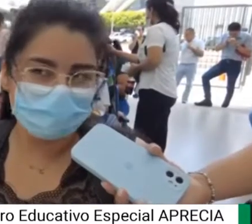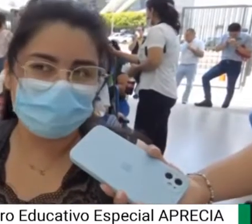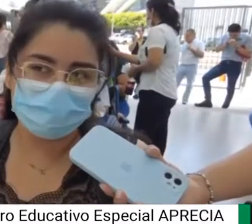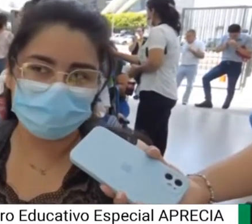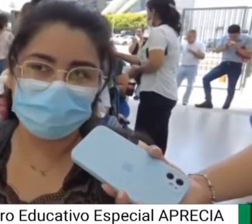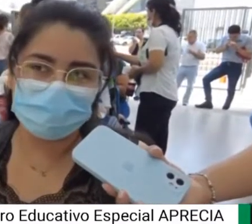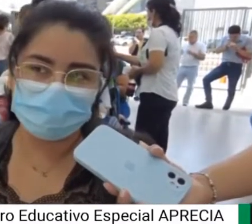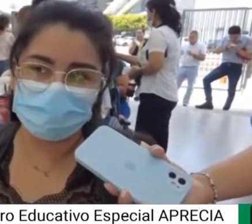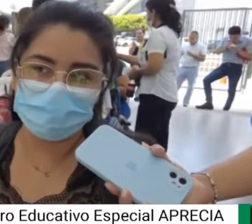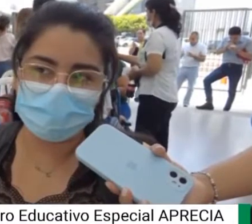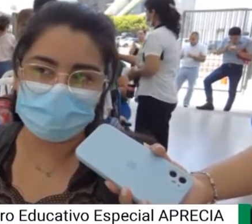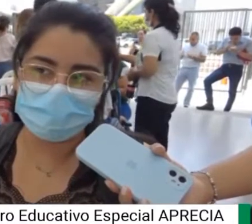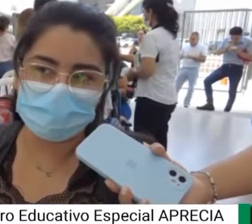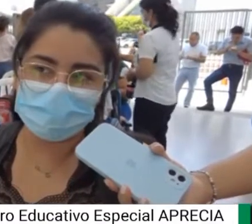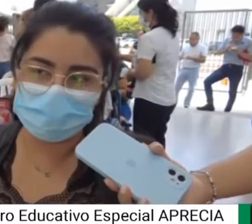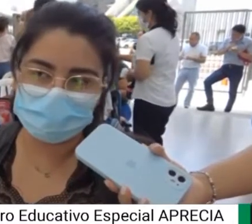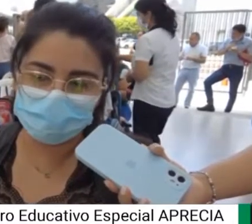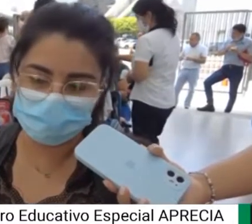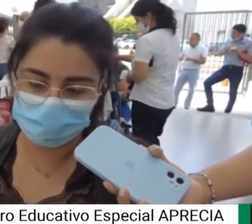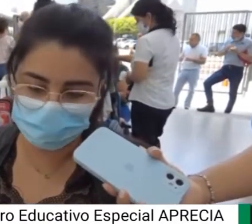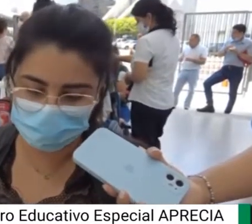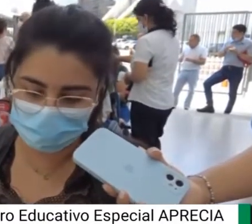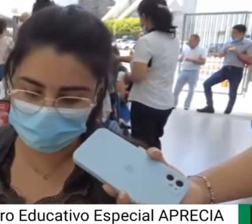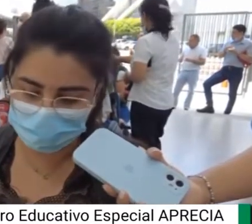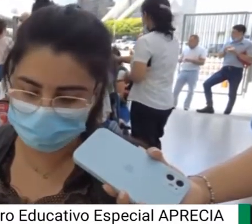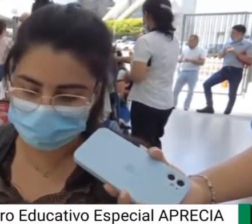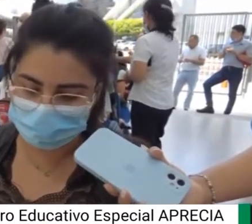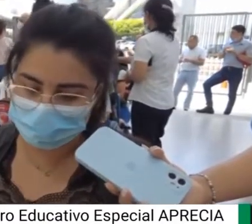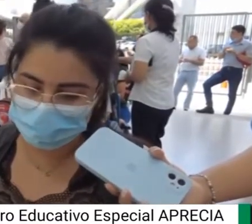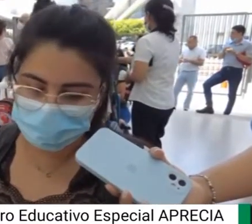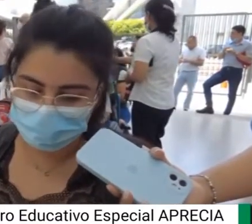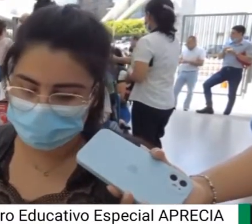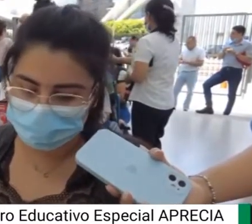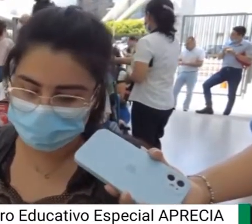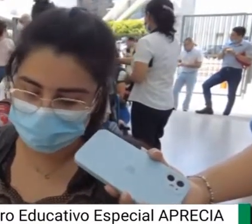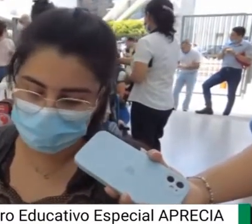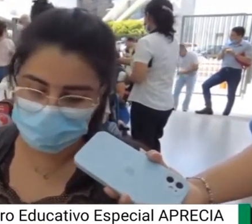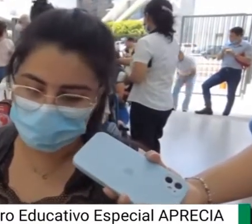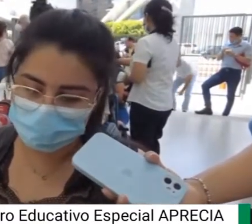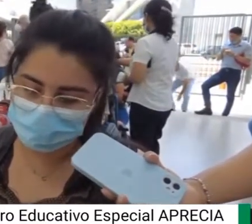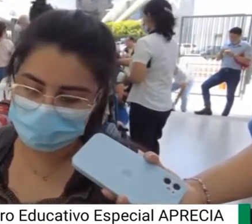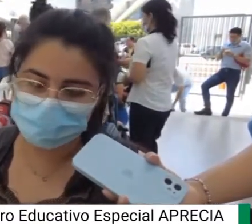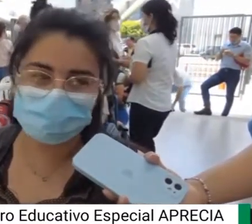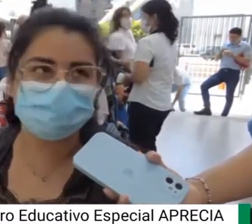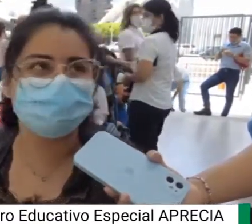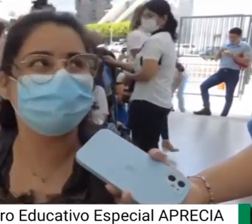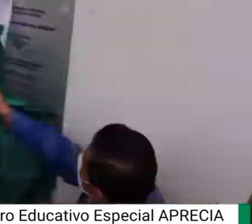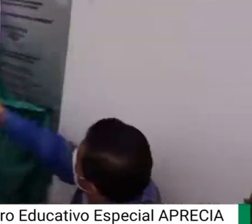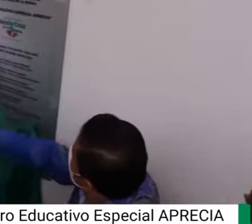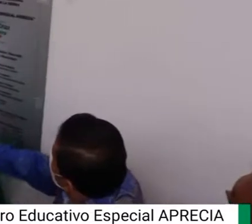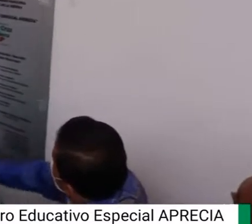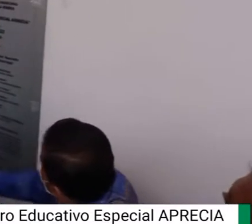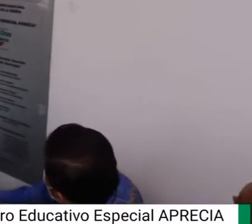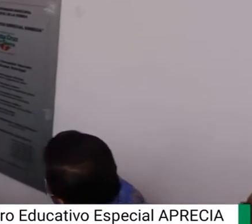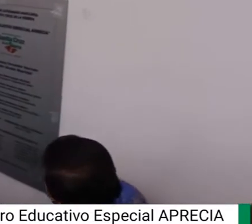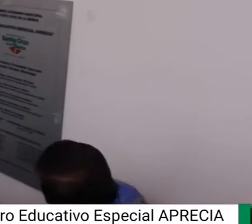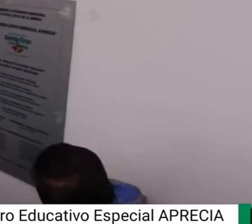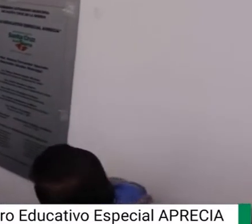hartísimo. Y también agradecida con el alcalde, Johnny Fernández, por la obra, todo.